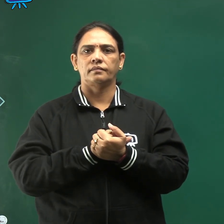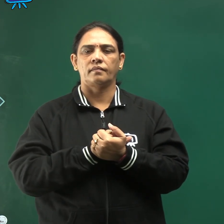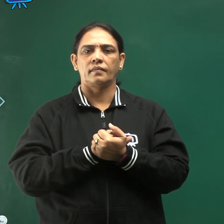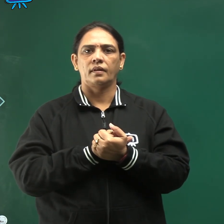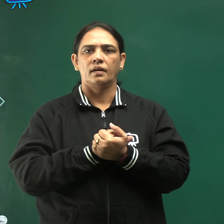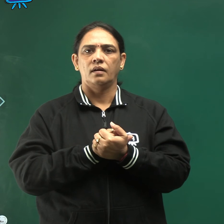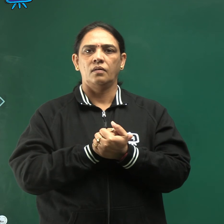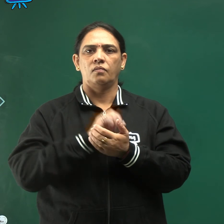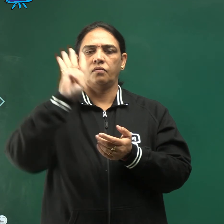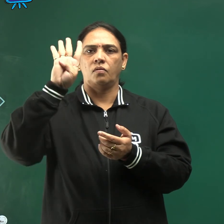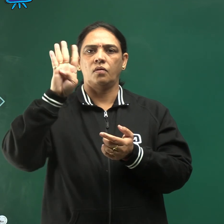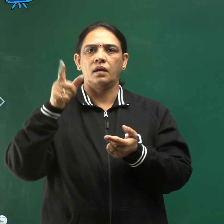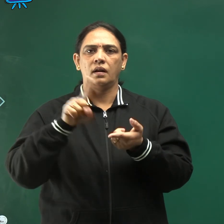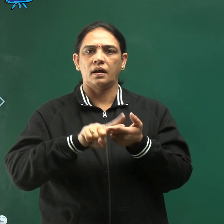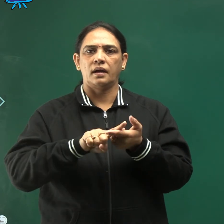4 लगाएंगे,